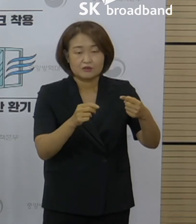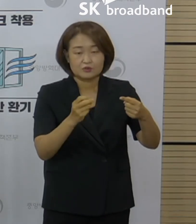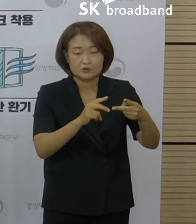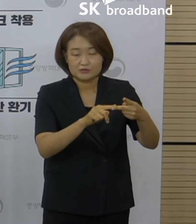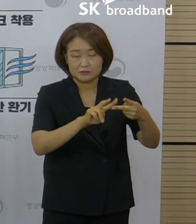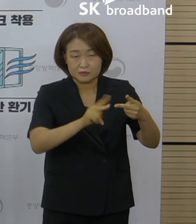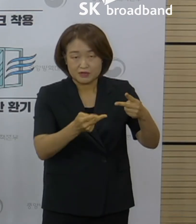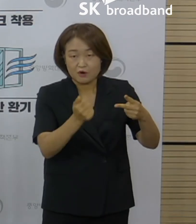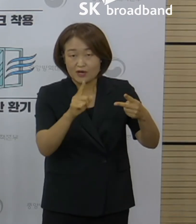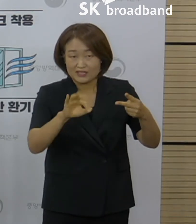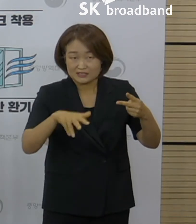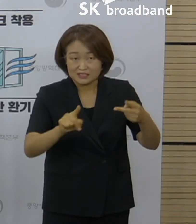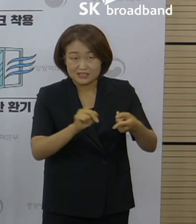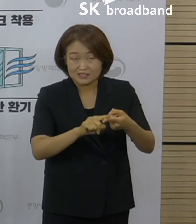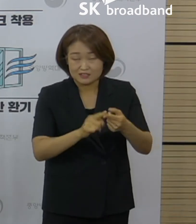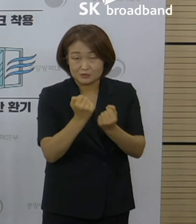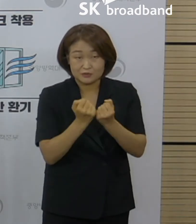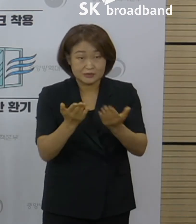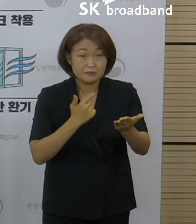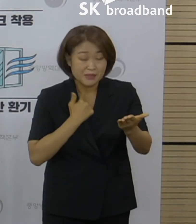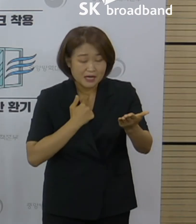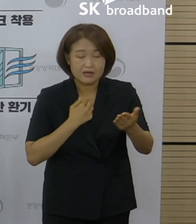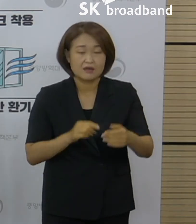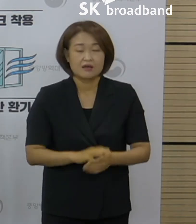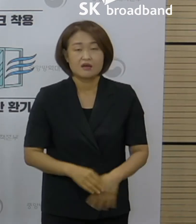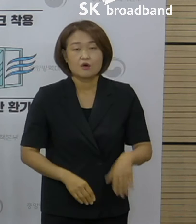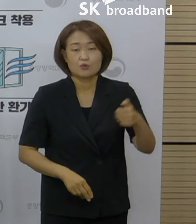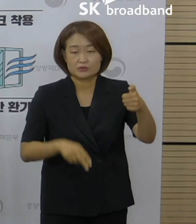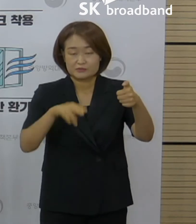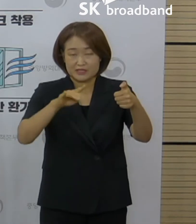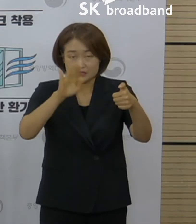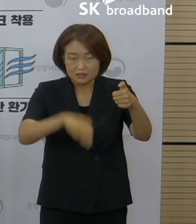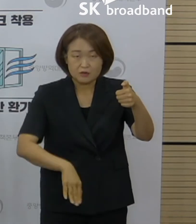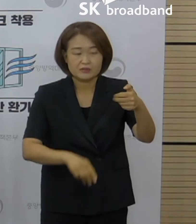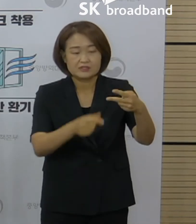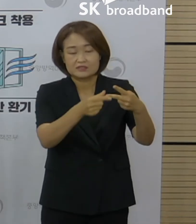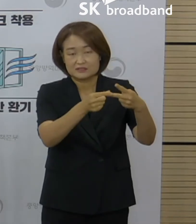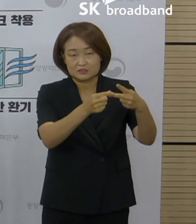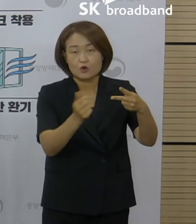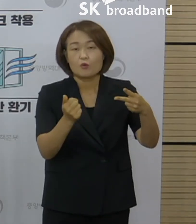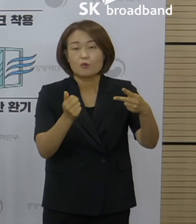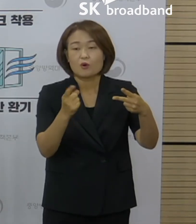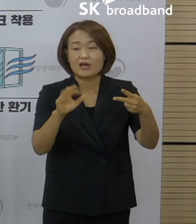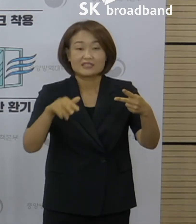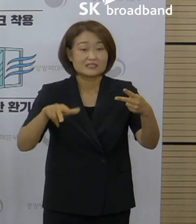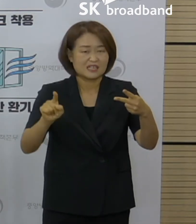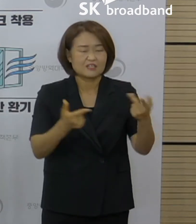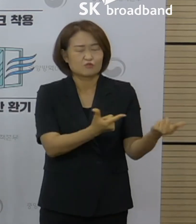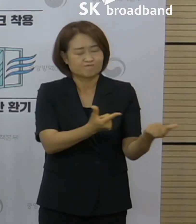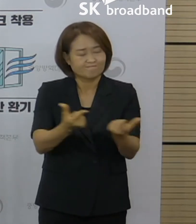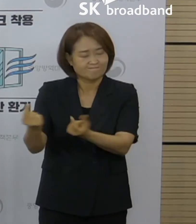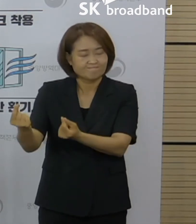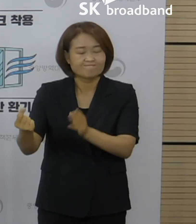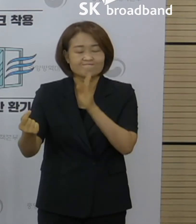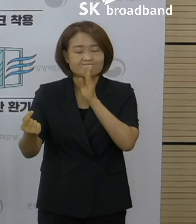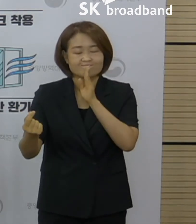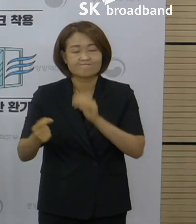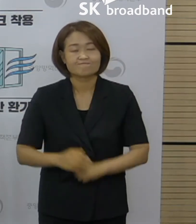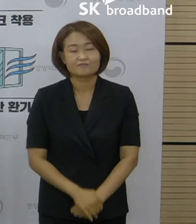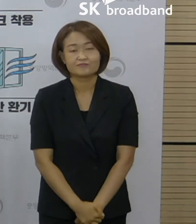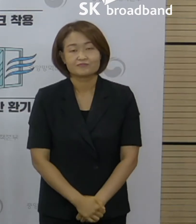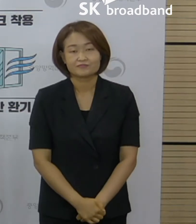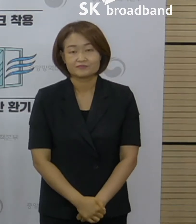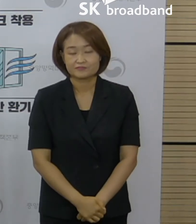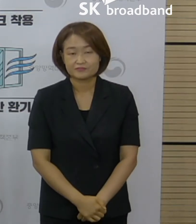8월 공통으로 50세 미만은 2차 접종을 그 화이자로 진행한다는 부분은 이제 공통적인 내용입니다. 그래서 지금